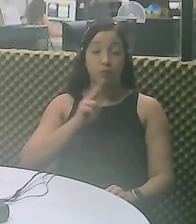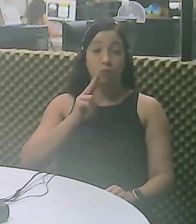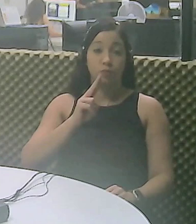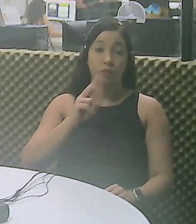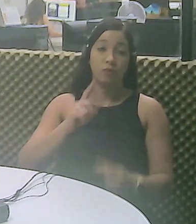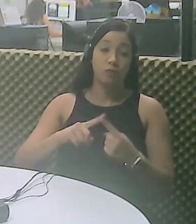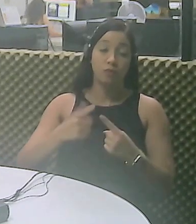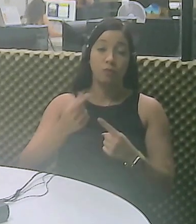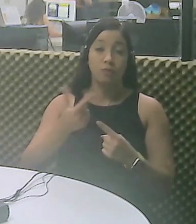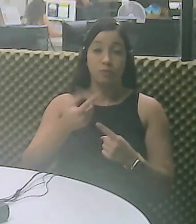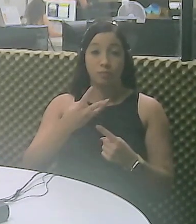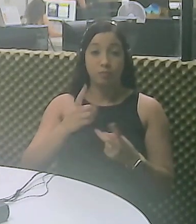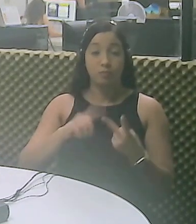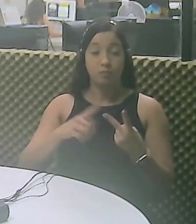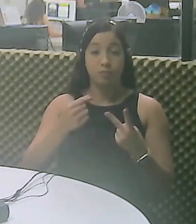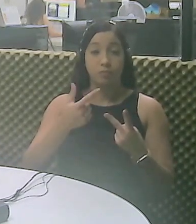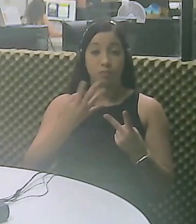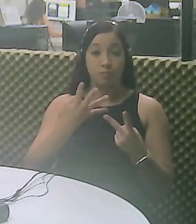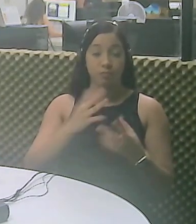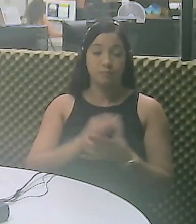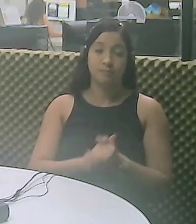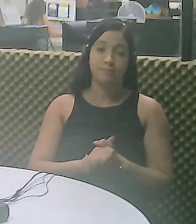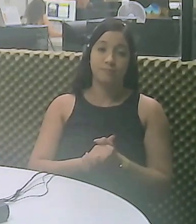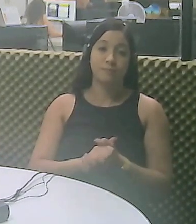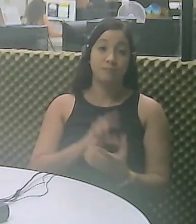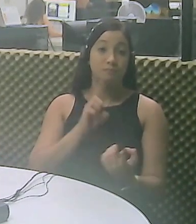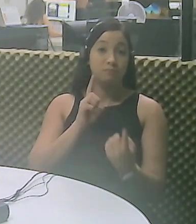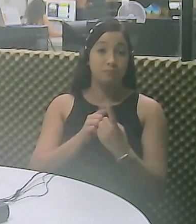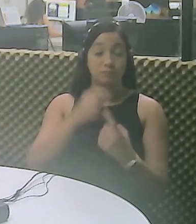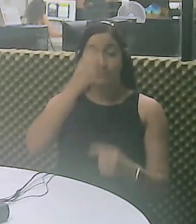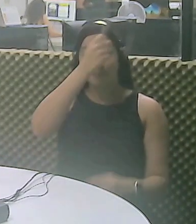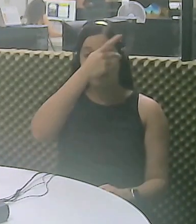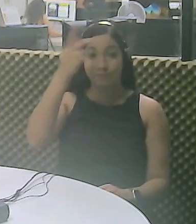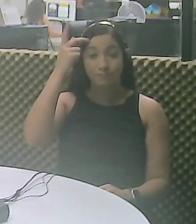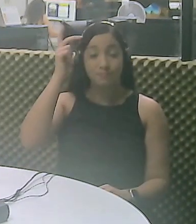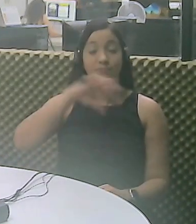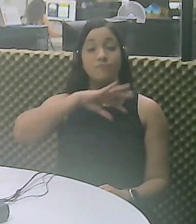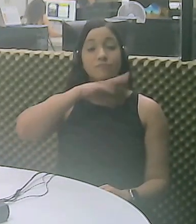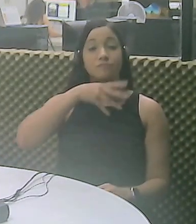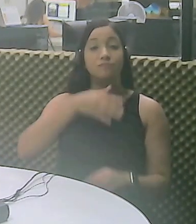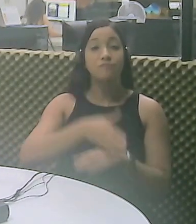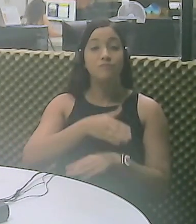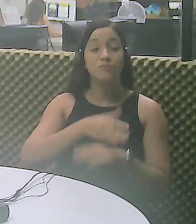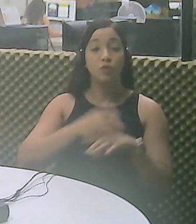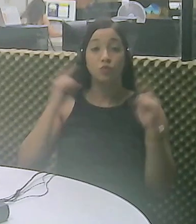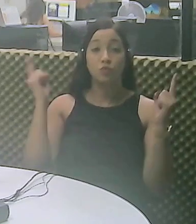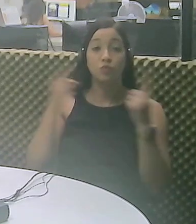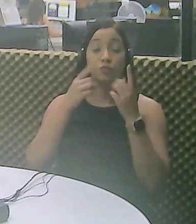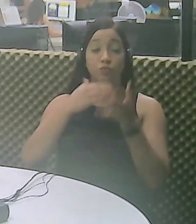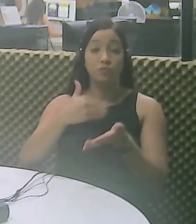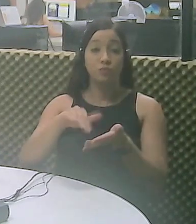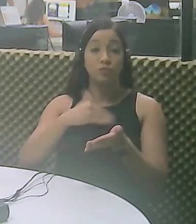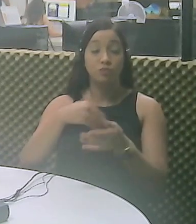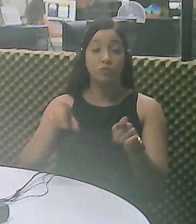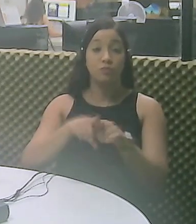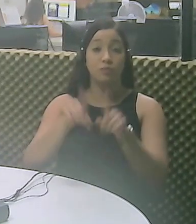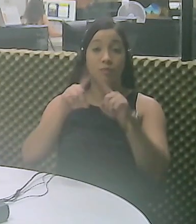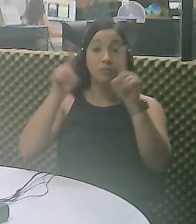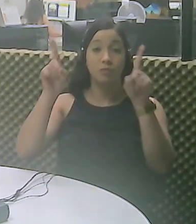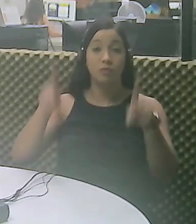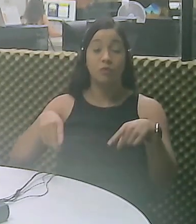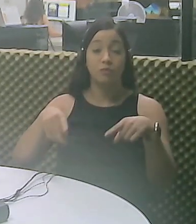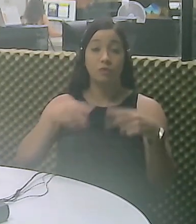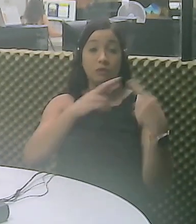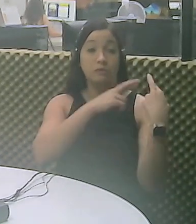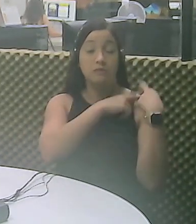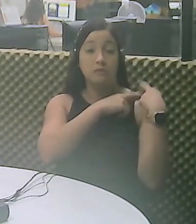chuvas de 2023 e 2024. No encontro com o prefeito Adelmo Leão, participaram todos os secretários e servidores com